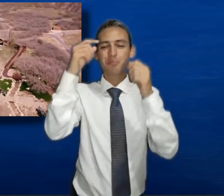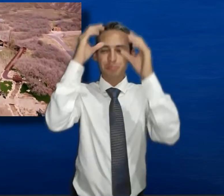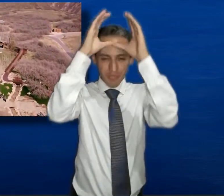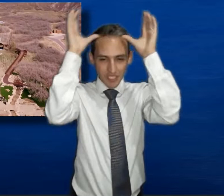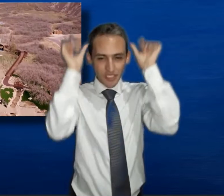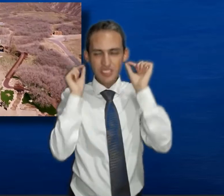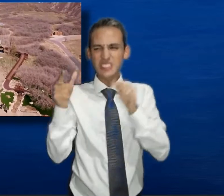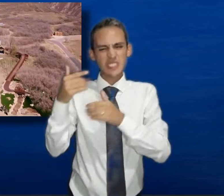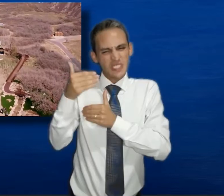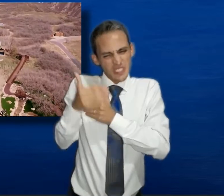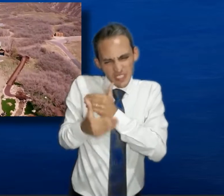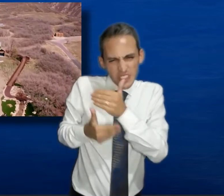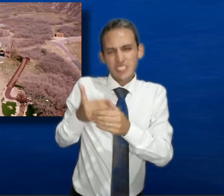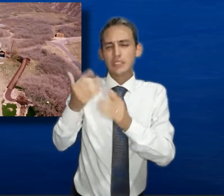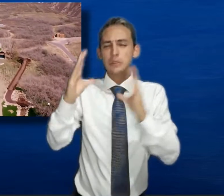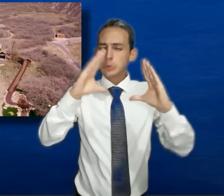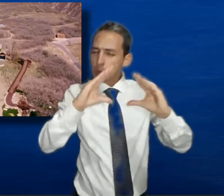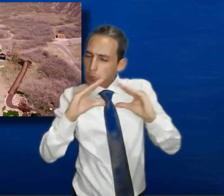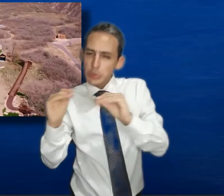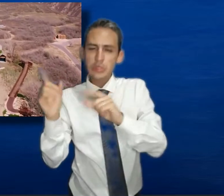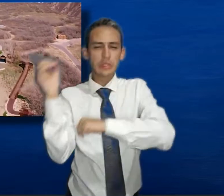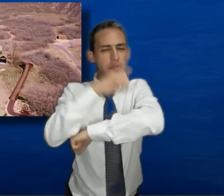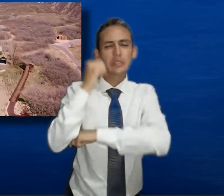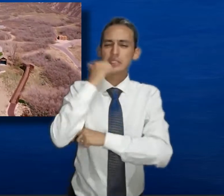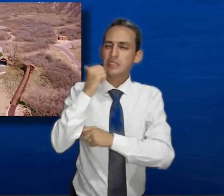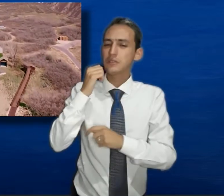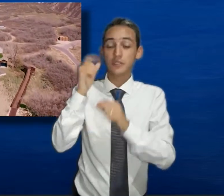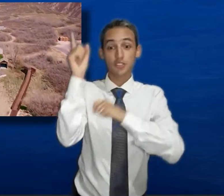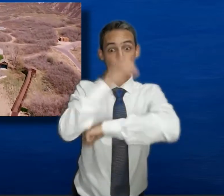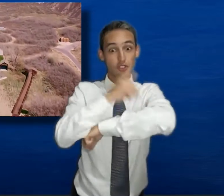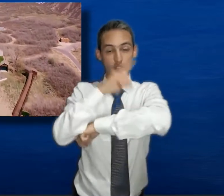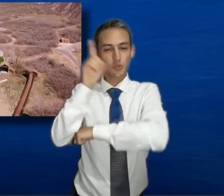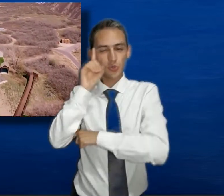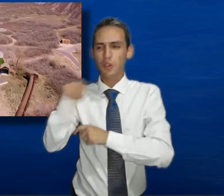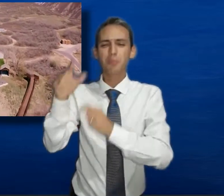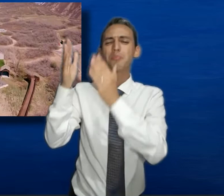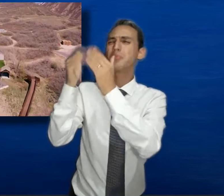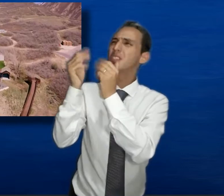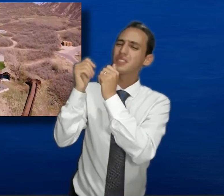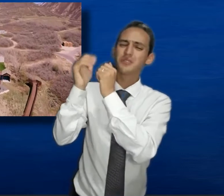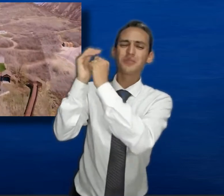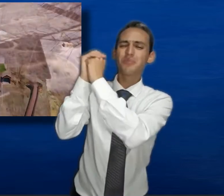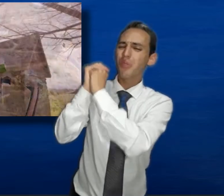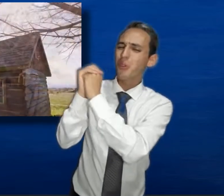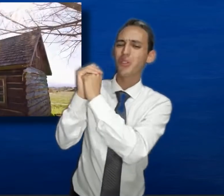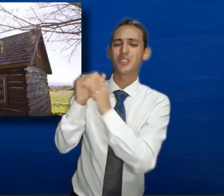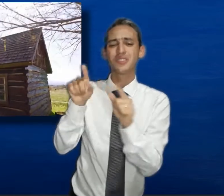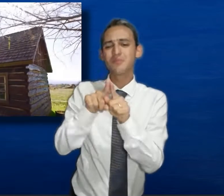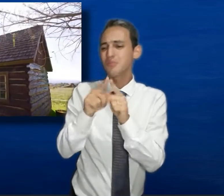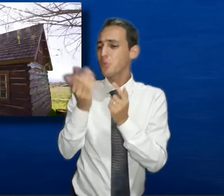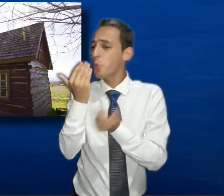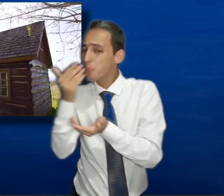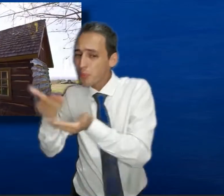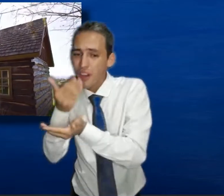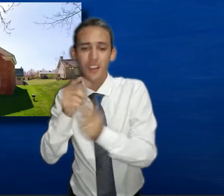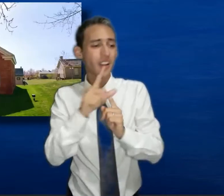eles. Os pioneiros invocavam o Senhor dia e noite, enquanto se empenhavam em cultivar alimentos, trazer águas dos desfiladeiros